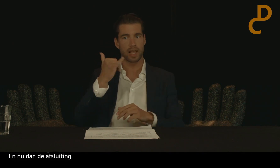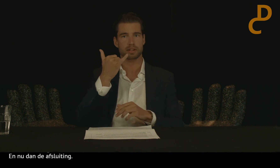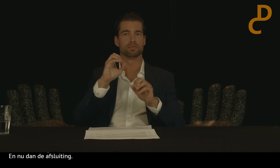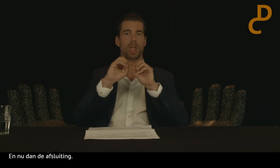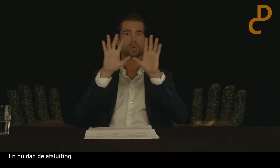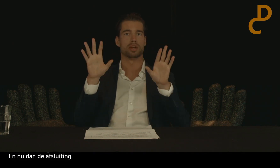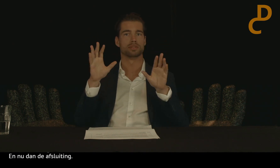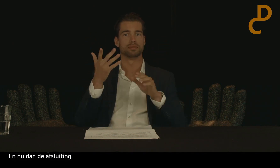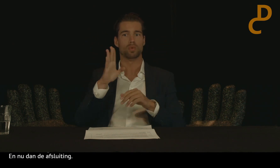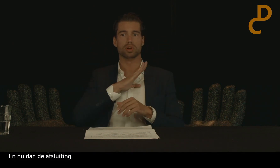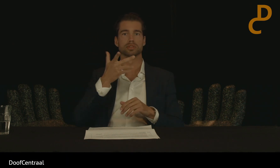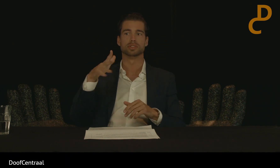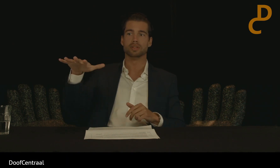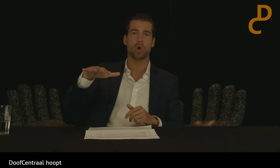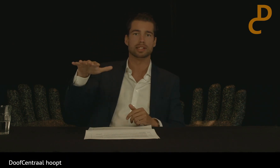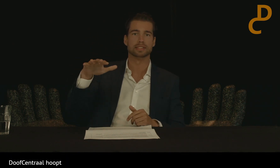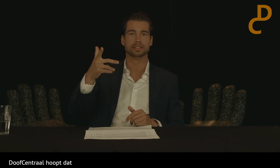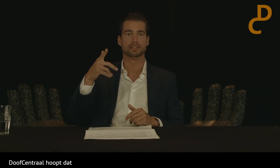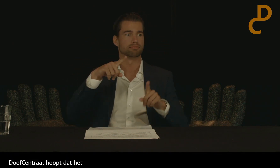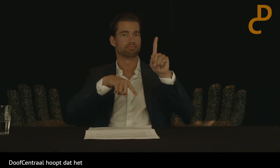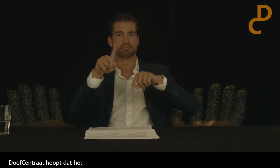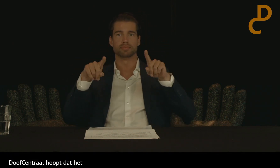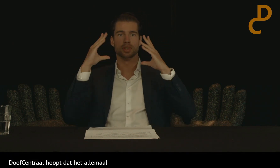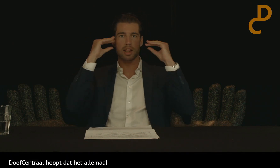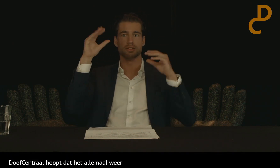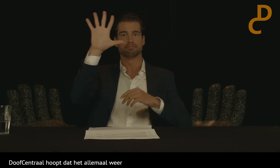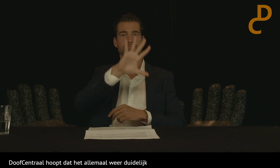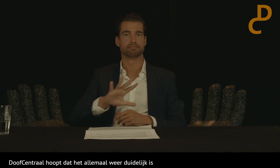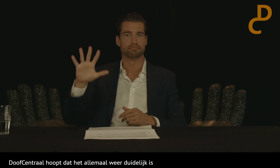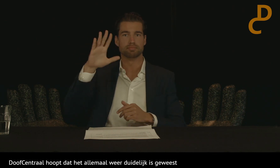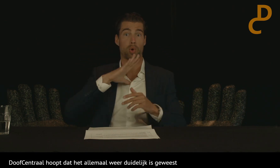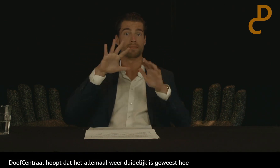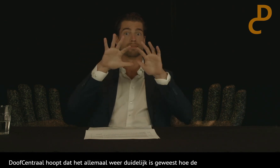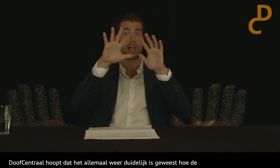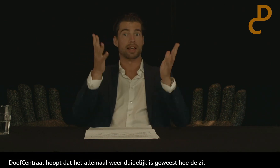Doofcentraal hoopt dat het allemaal weer duidelijk is geweest hoe de situaties zijn in heel Nederland.